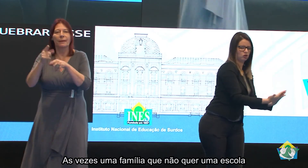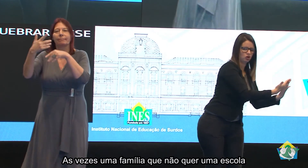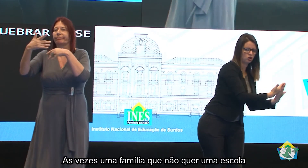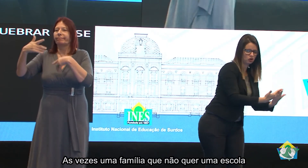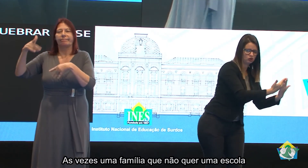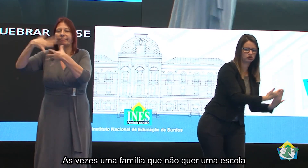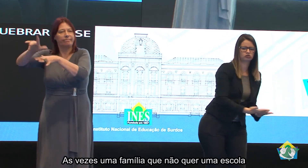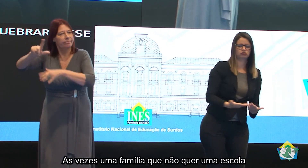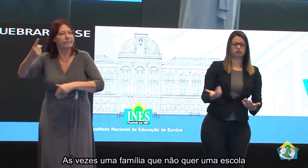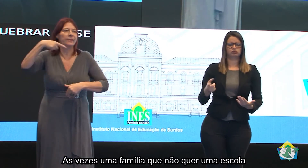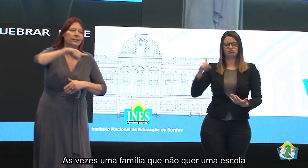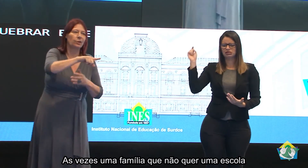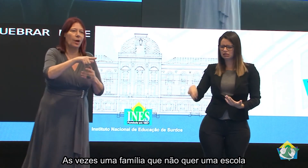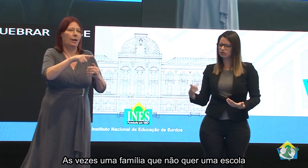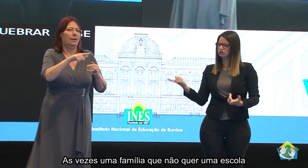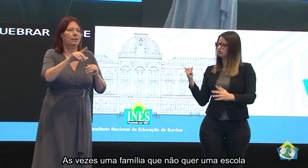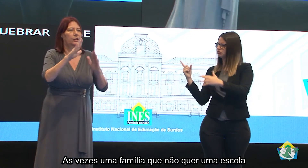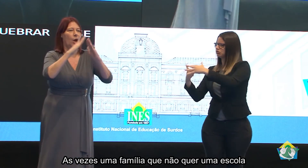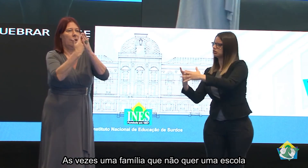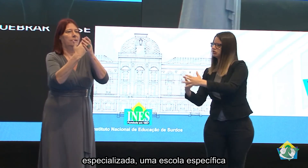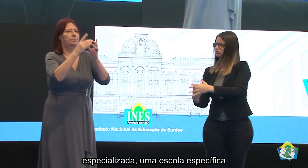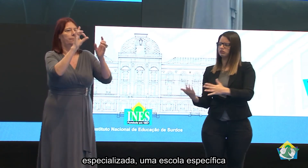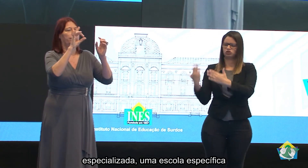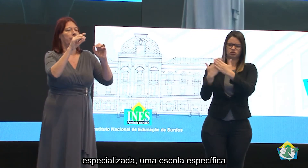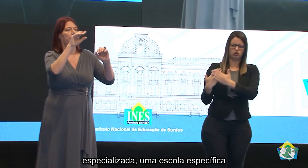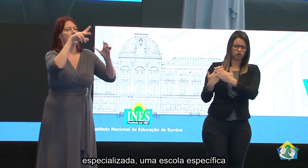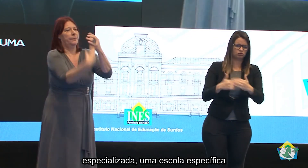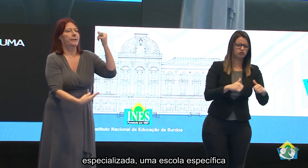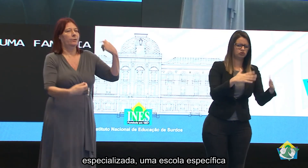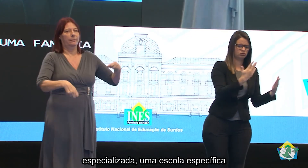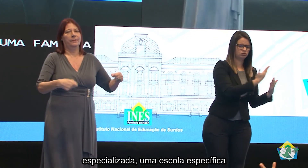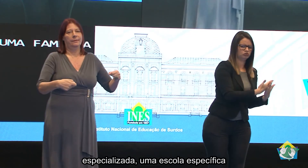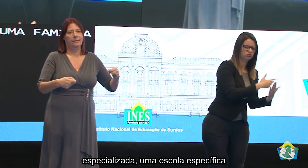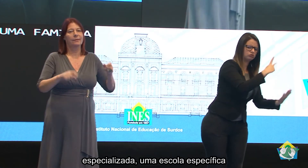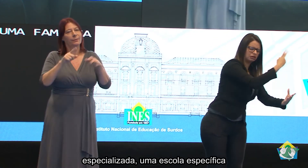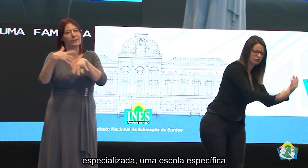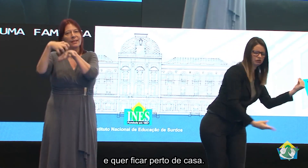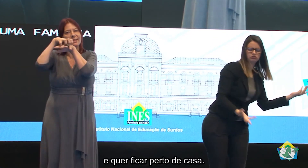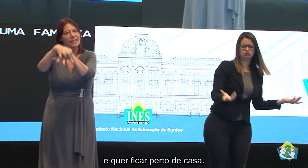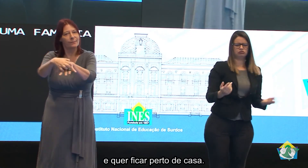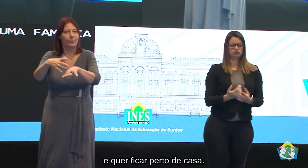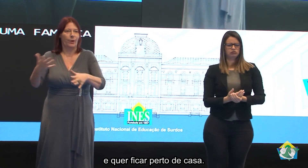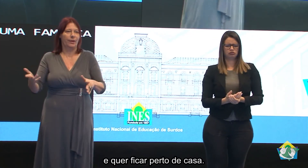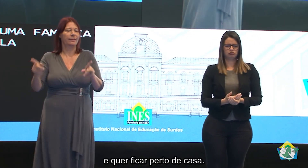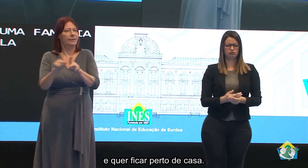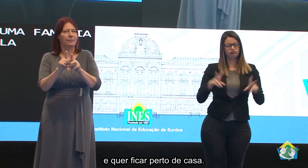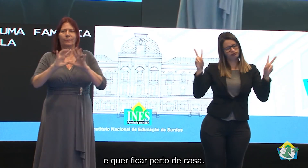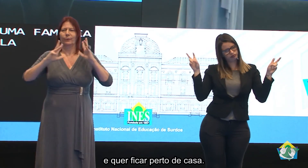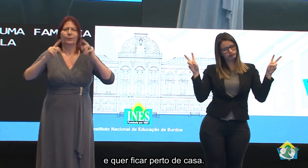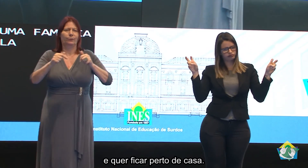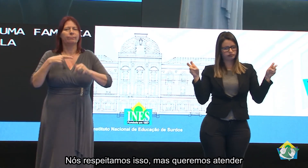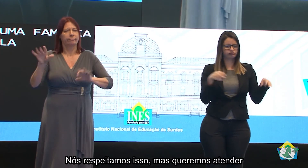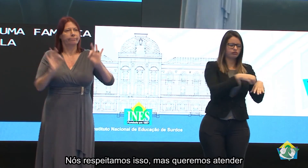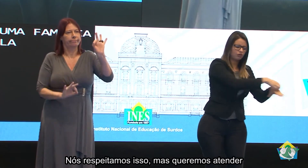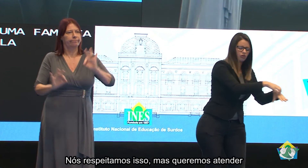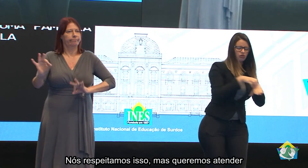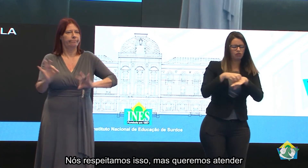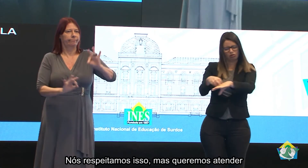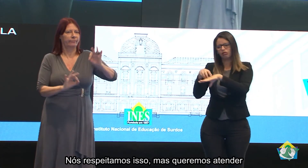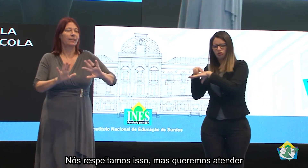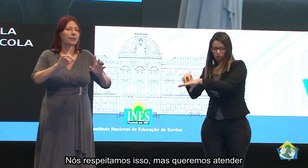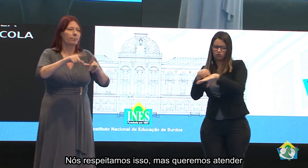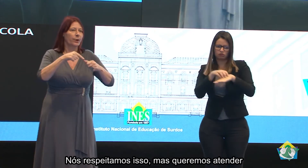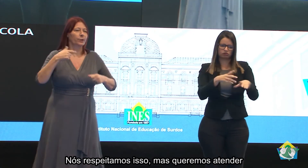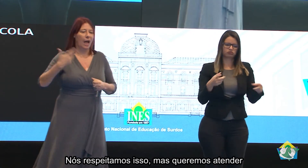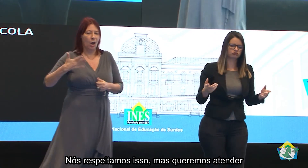Precisamos, às vezes, uma família que não quer uma escola especializada, uma escola específica e quer ficar perto de casa. Nós